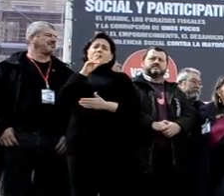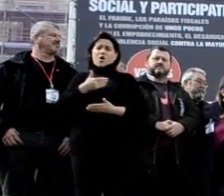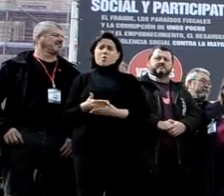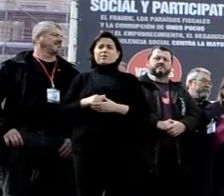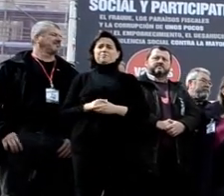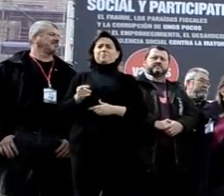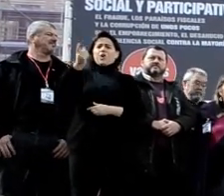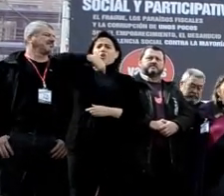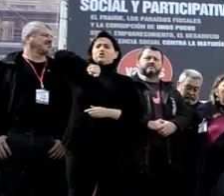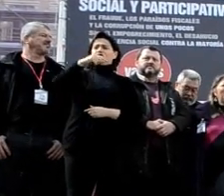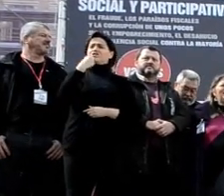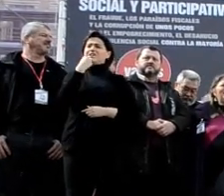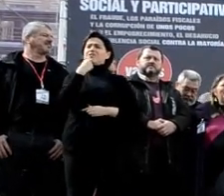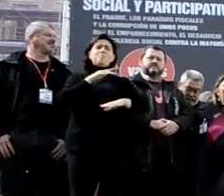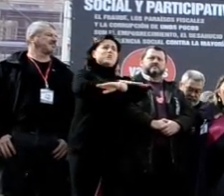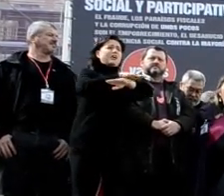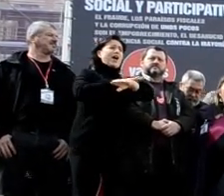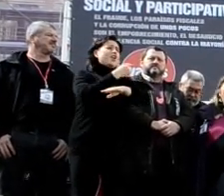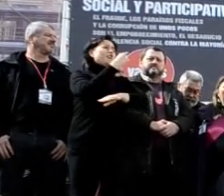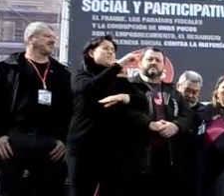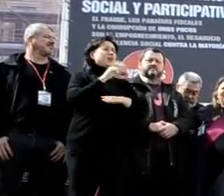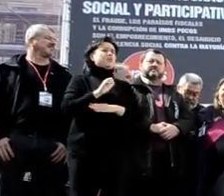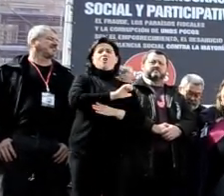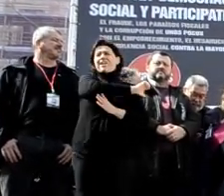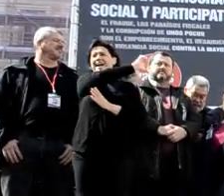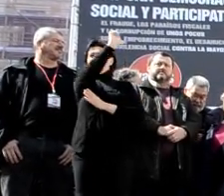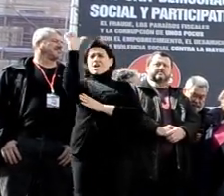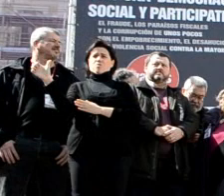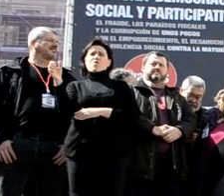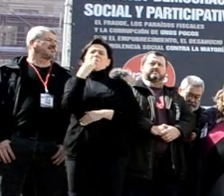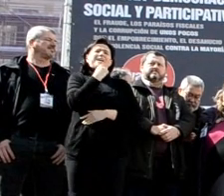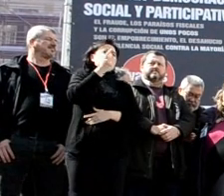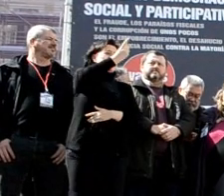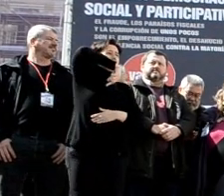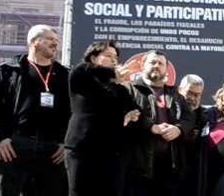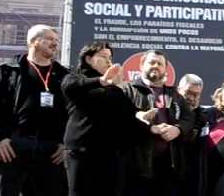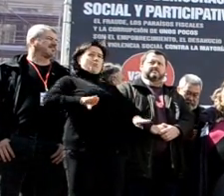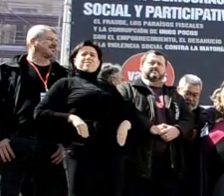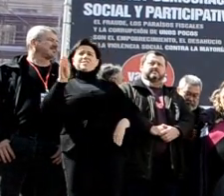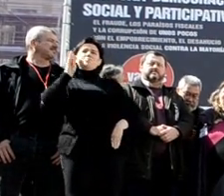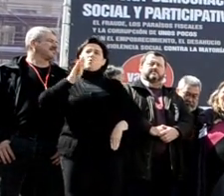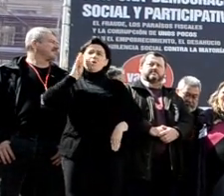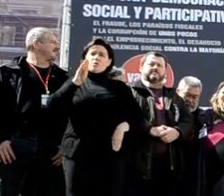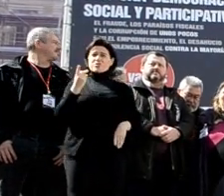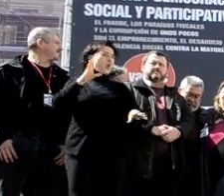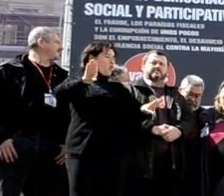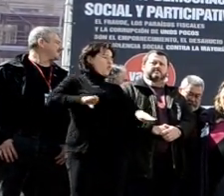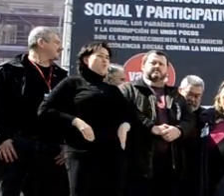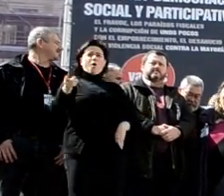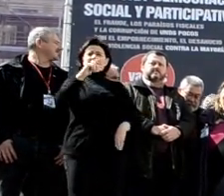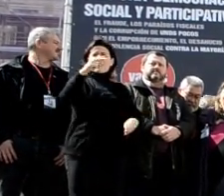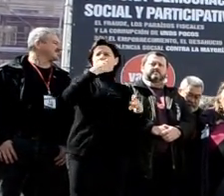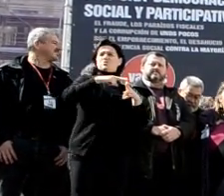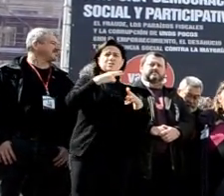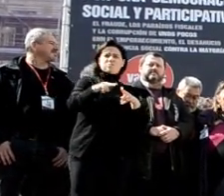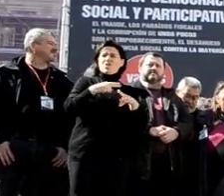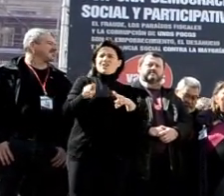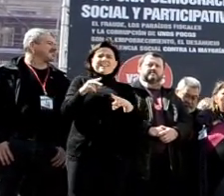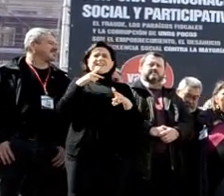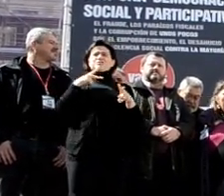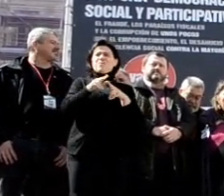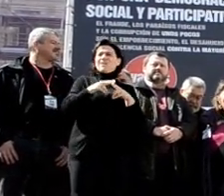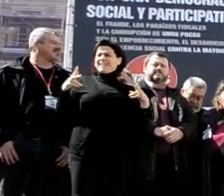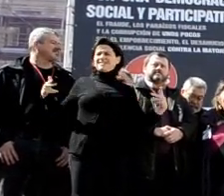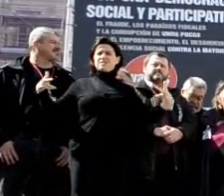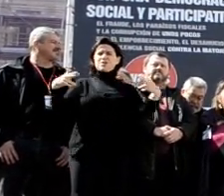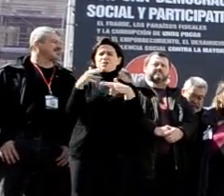Le vamos a decir al Gobierno y a la Unión Europea que no aceptamos la corrupción, ni aceptamos las políticas de